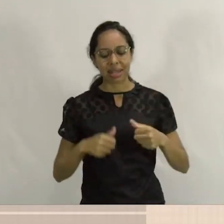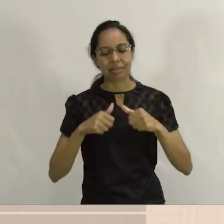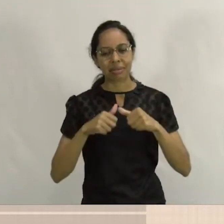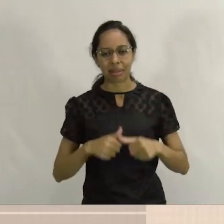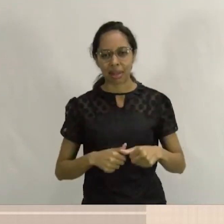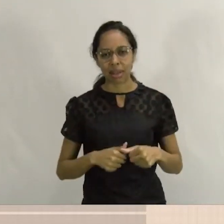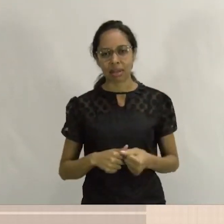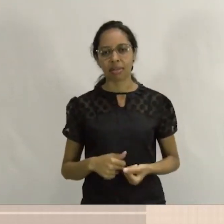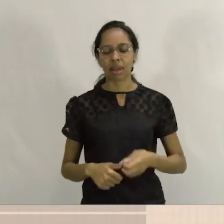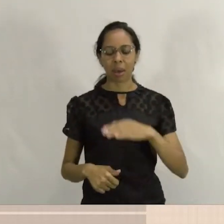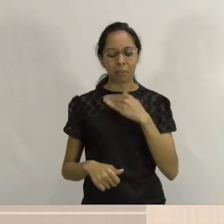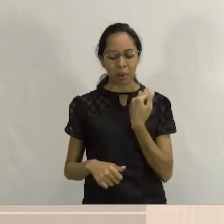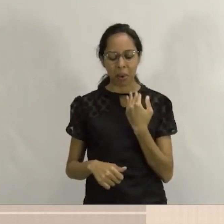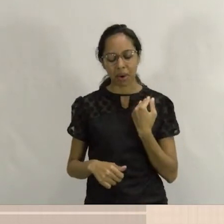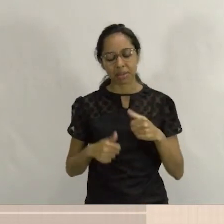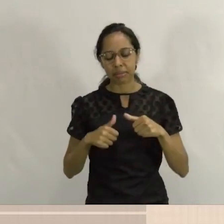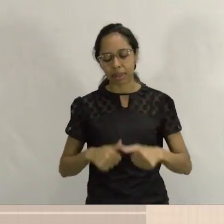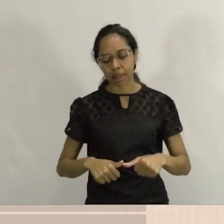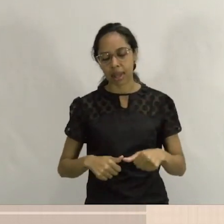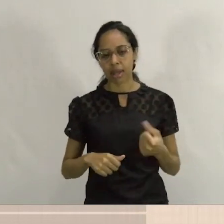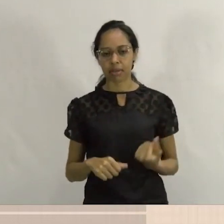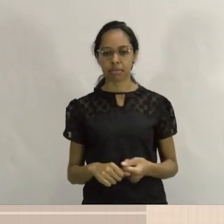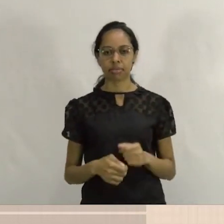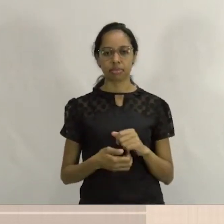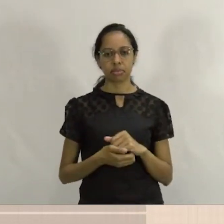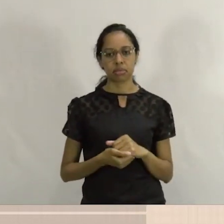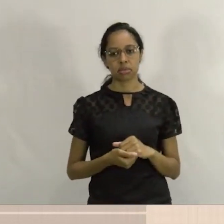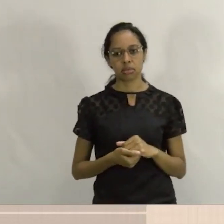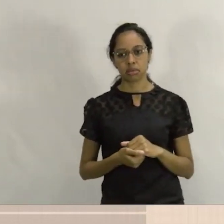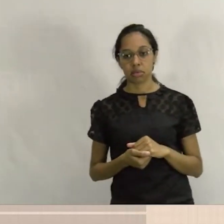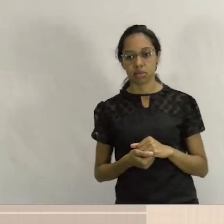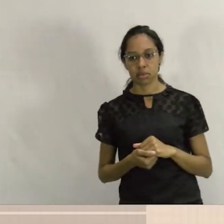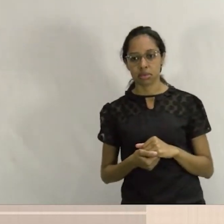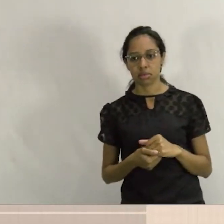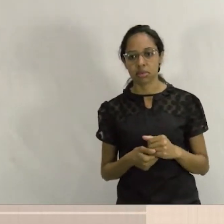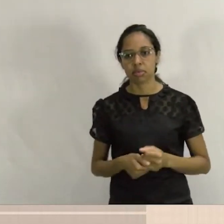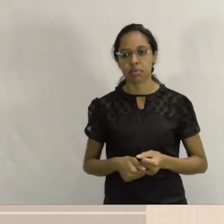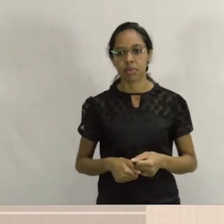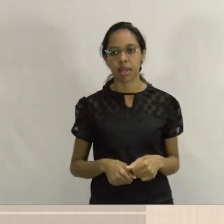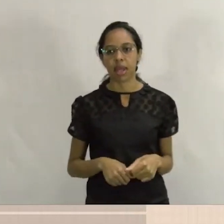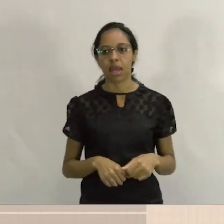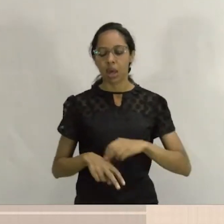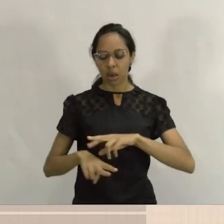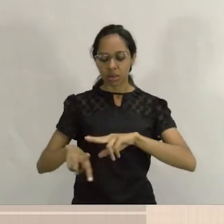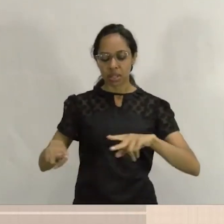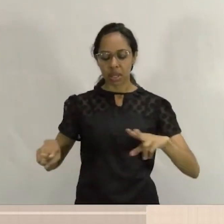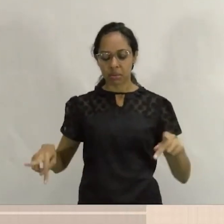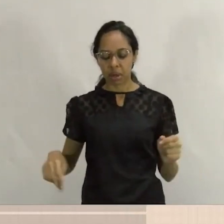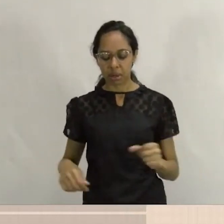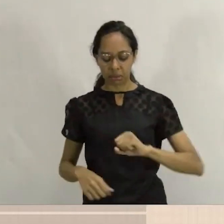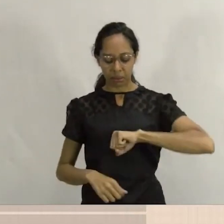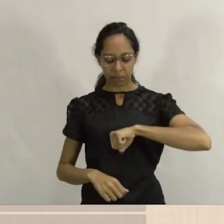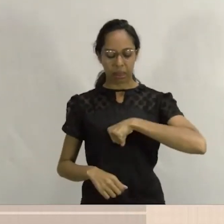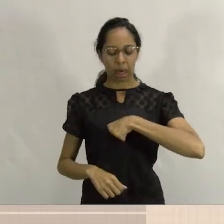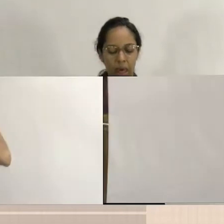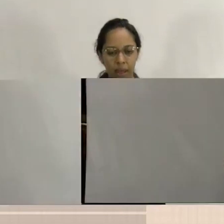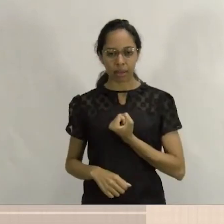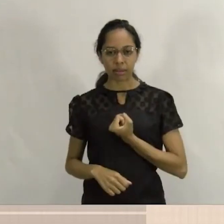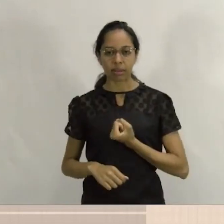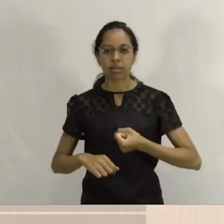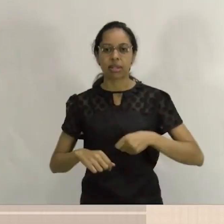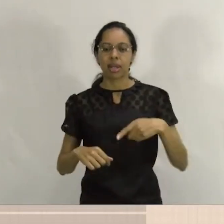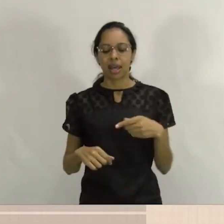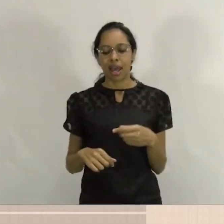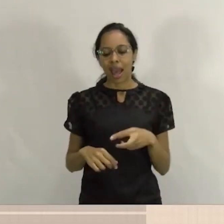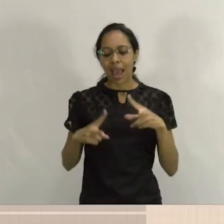irmão é assassino. Quem odeia seu irmão é assassino. Ora, vós sabeis que